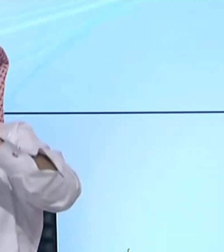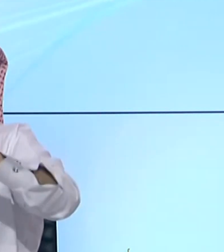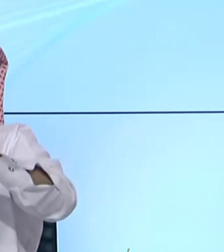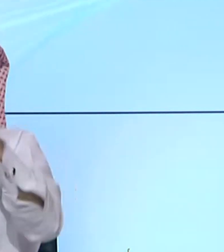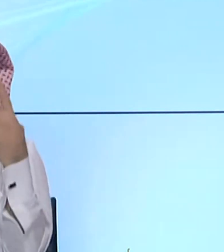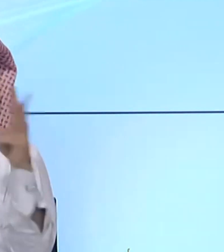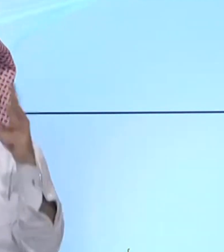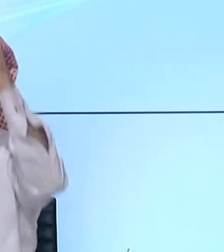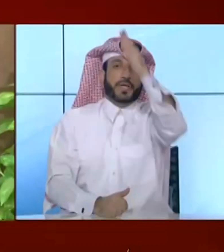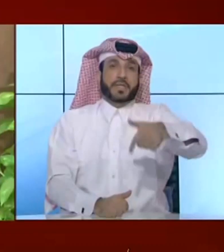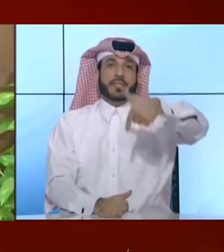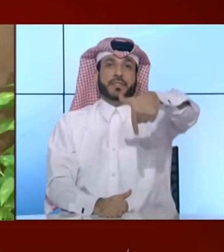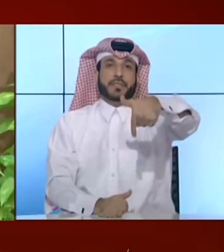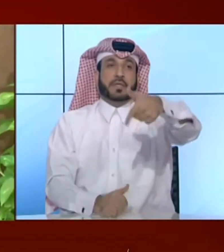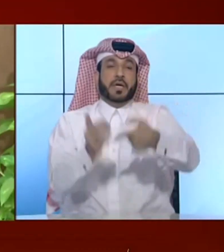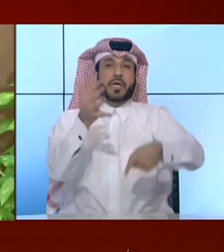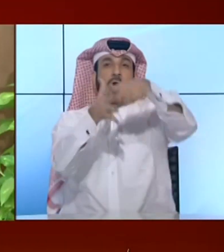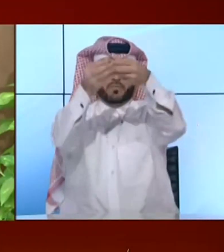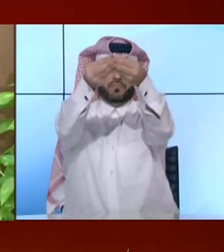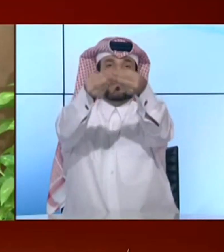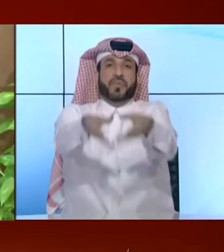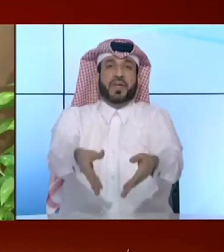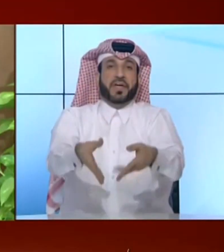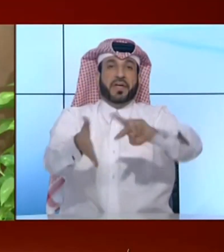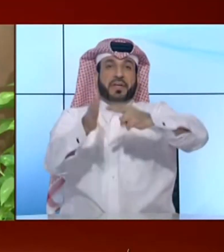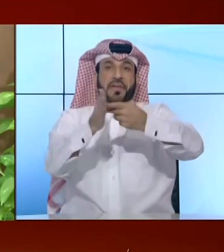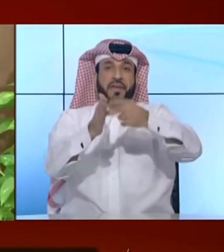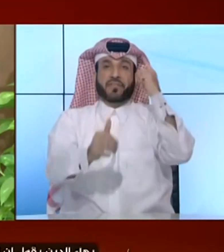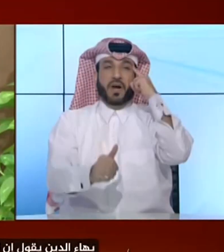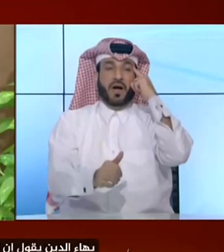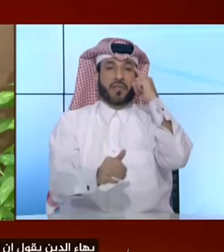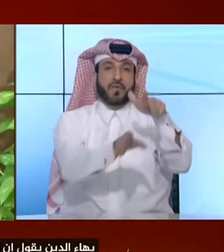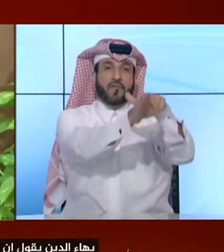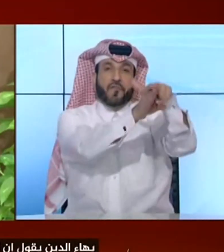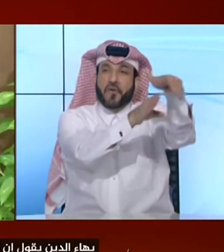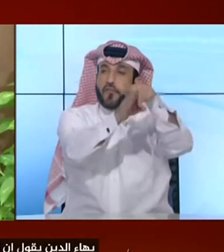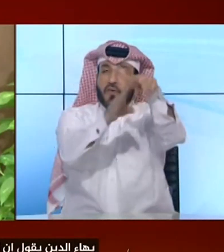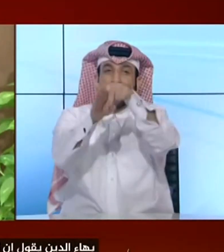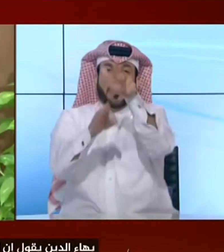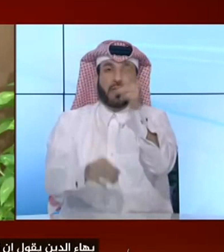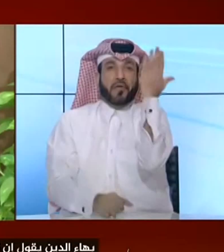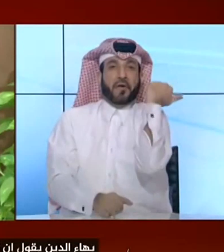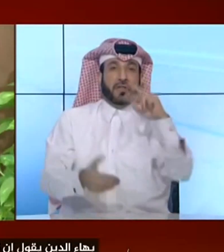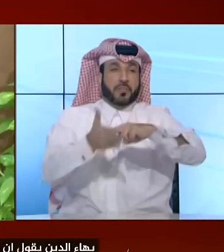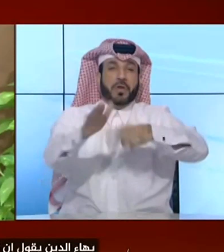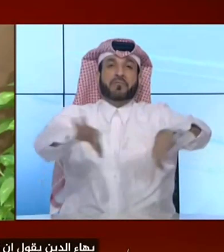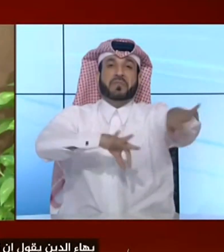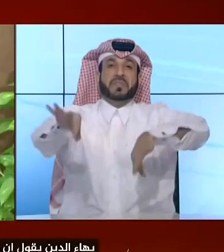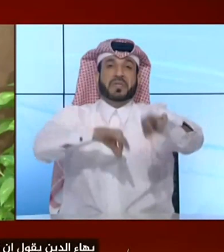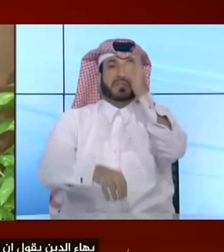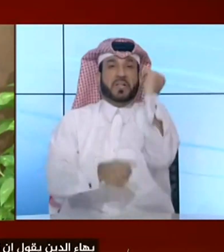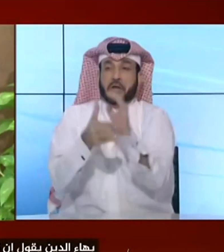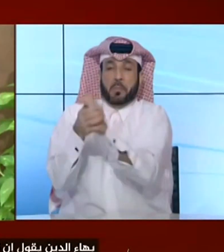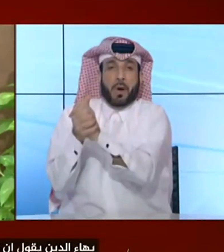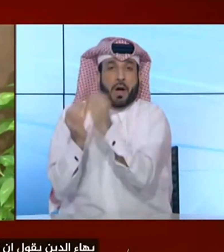الثلاثين من يونيو انهار اسرع مما ينبغي وذلك بسبب تصفيه الحسابات التي غلبت على المشهد السياسي